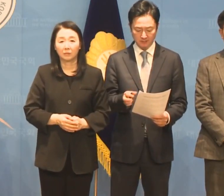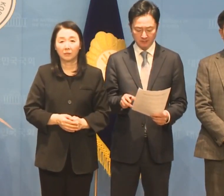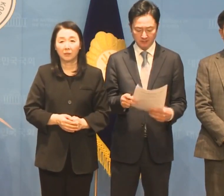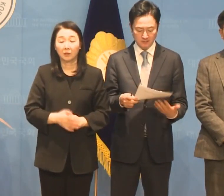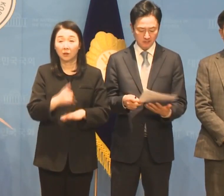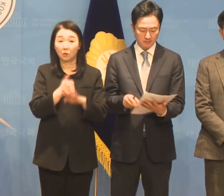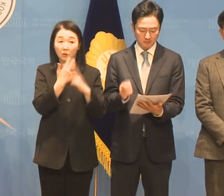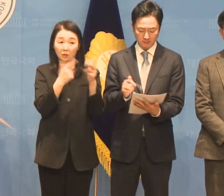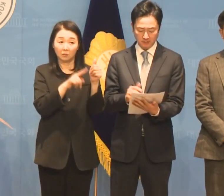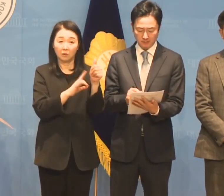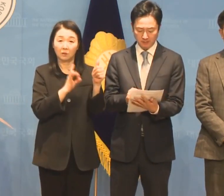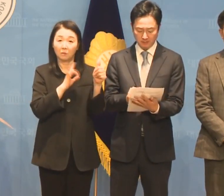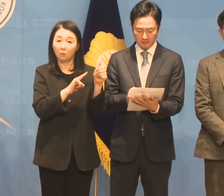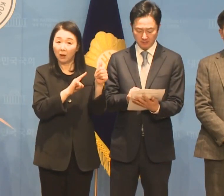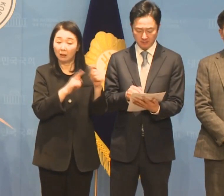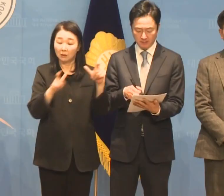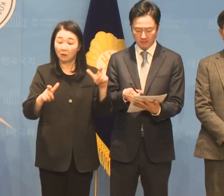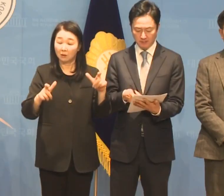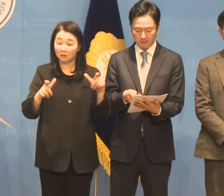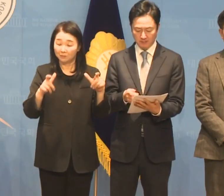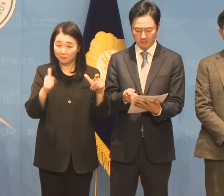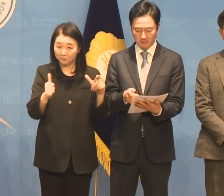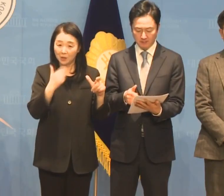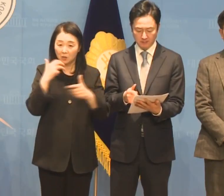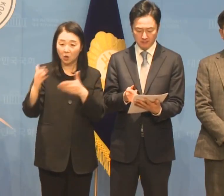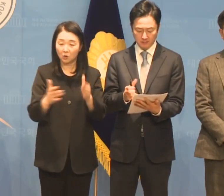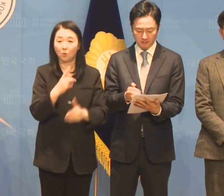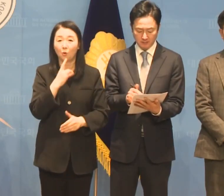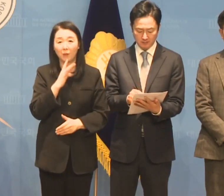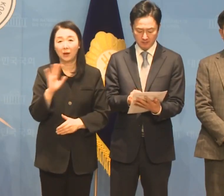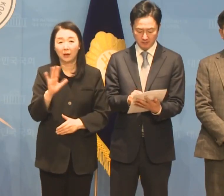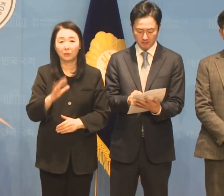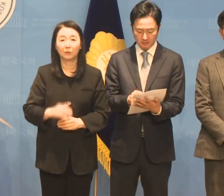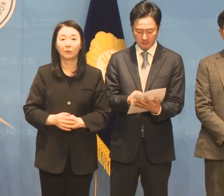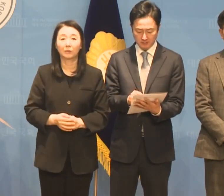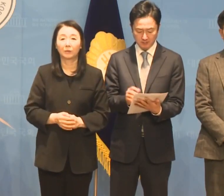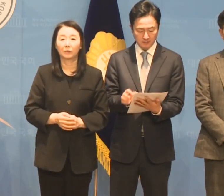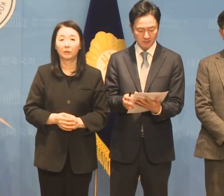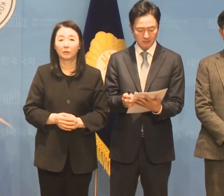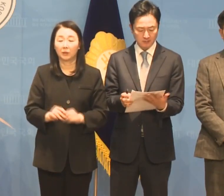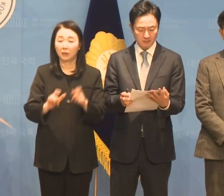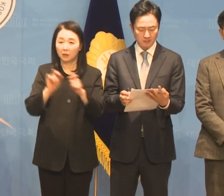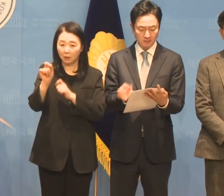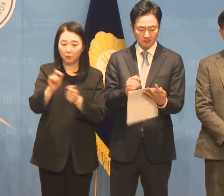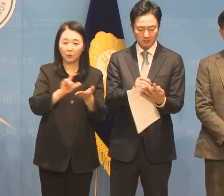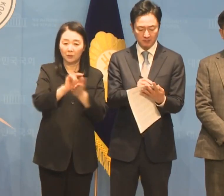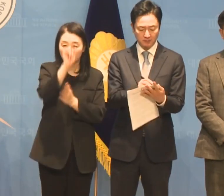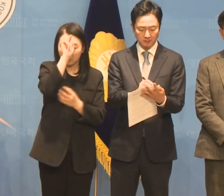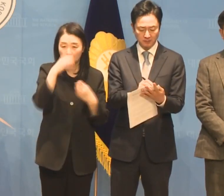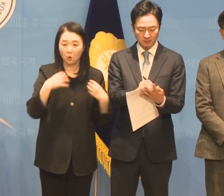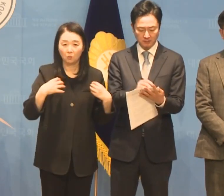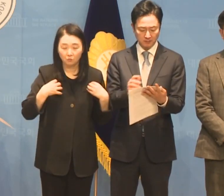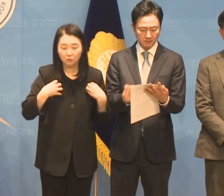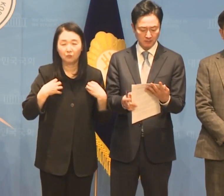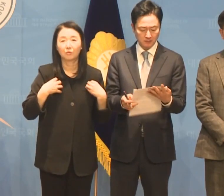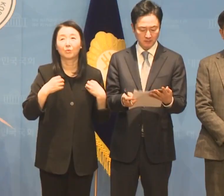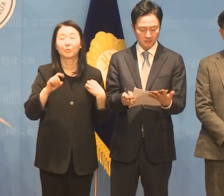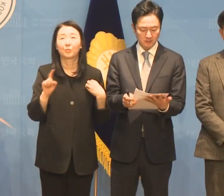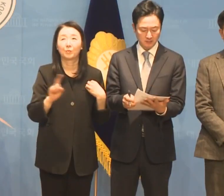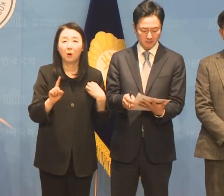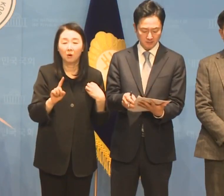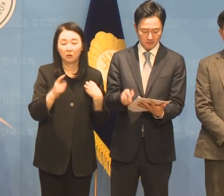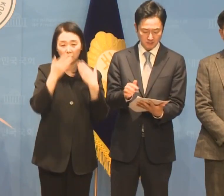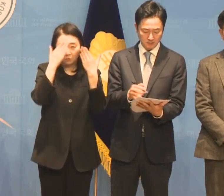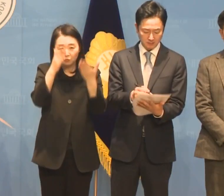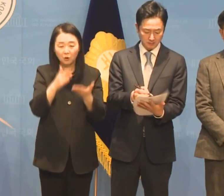비단 이재명 대표가 도지사로 일했던 경기도에서만 있었던 일이 아니라 대부분의 지방자치단체에서 유사한 행위를 관행처럼